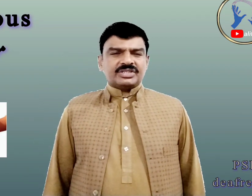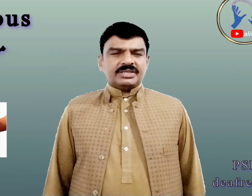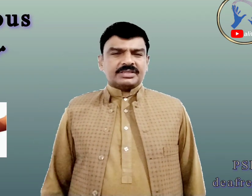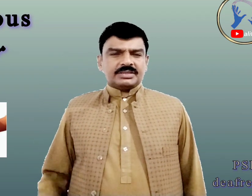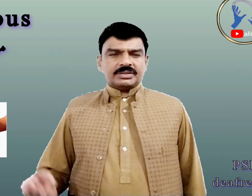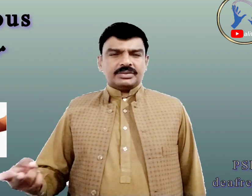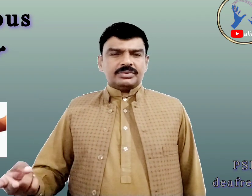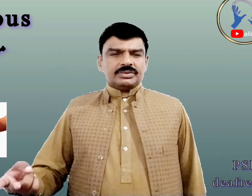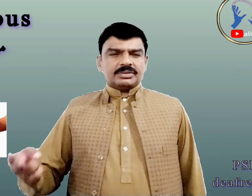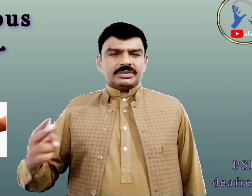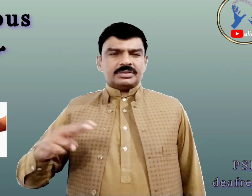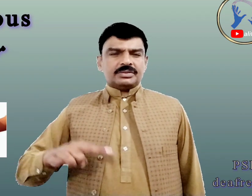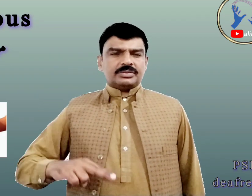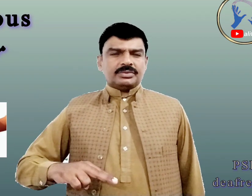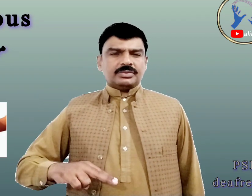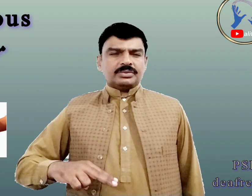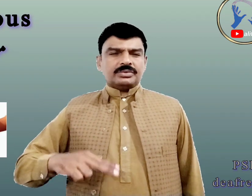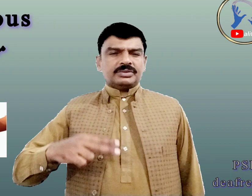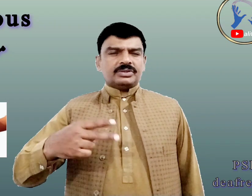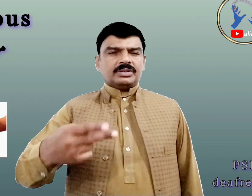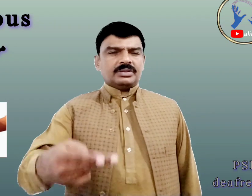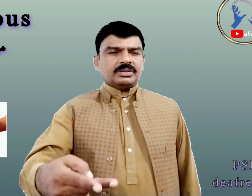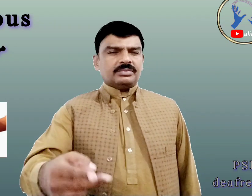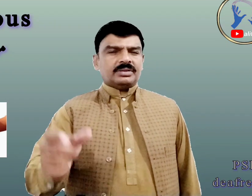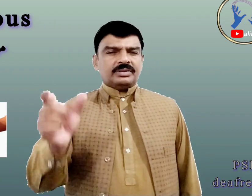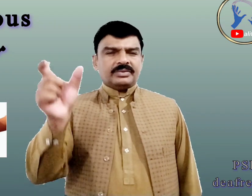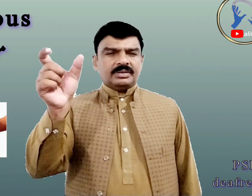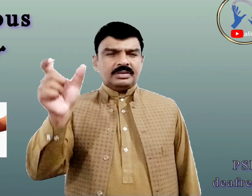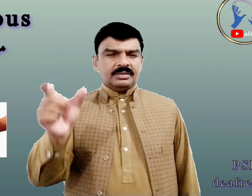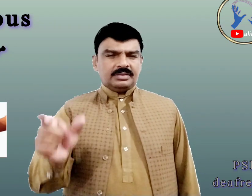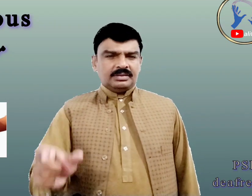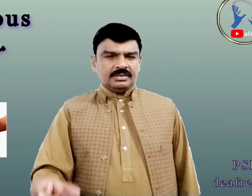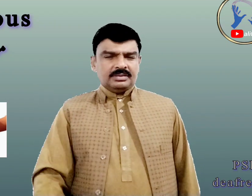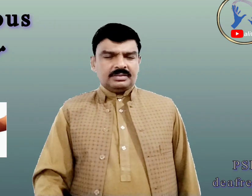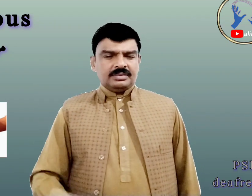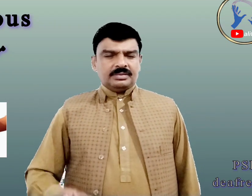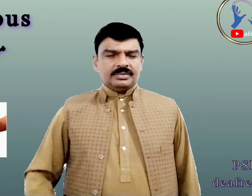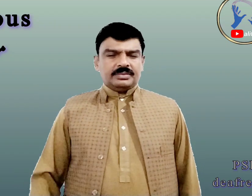इन्फेक्शियस, दूसरे से खुद को खुद से आगे बढ़ने वाली,